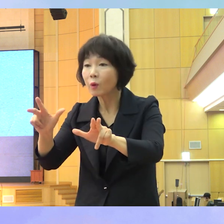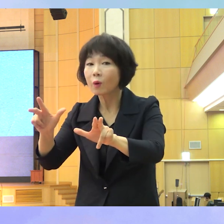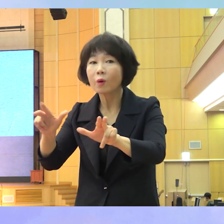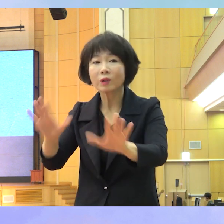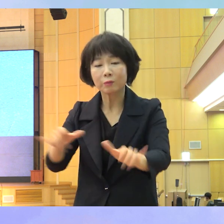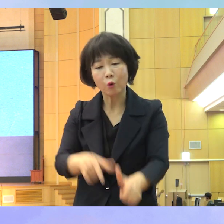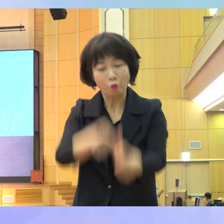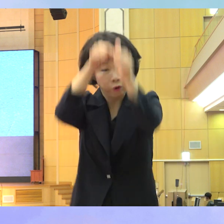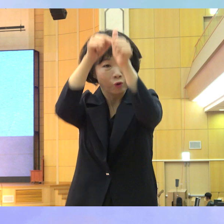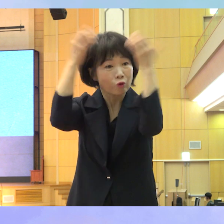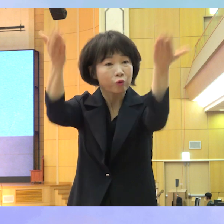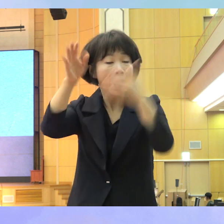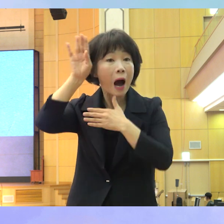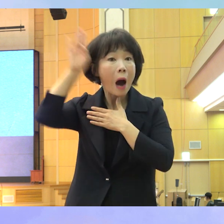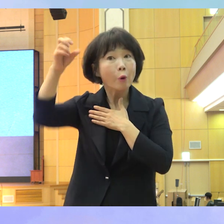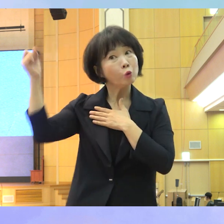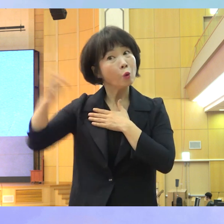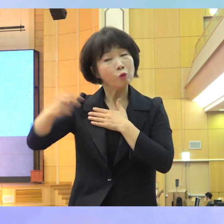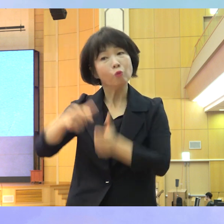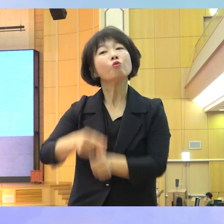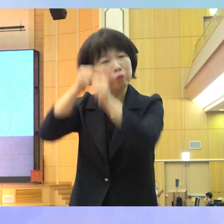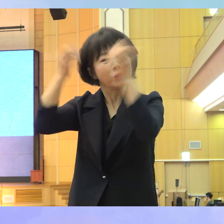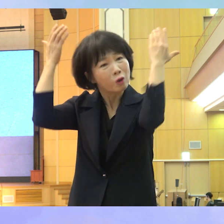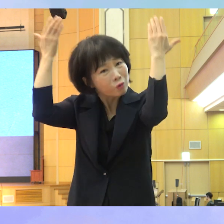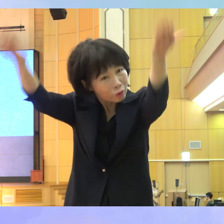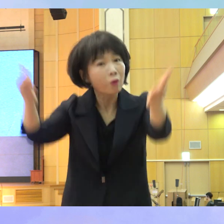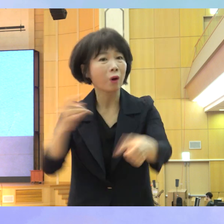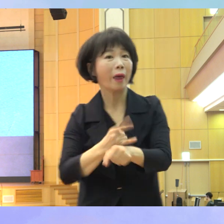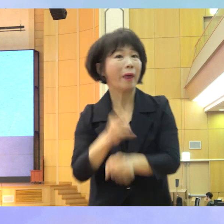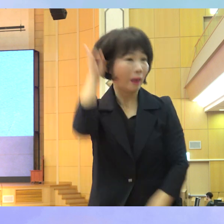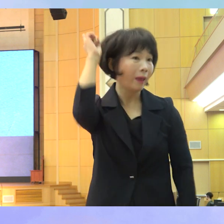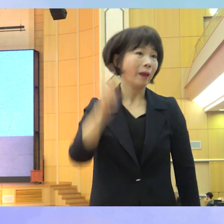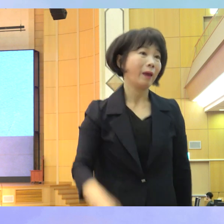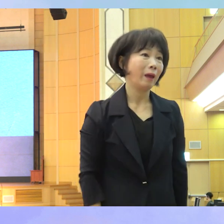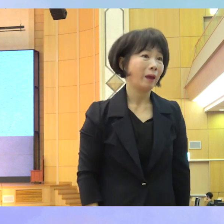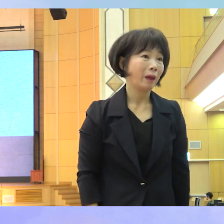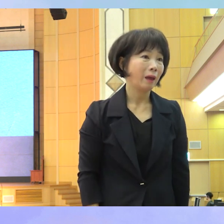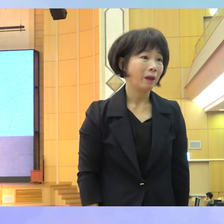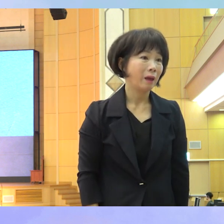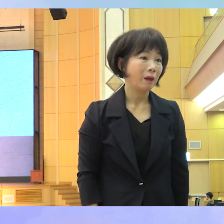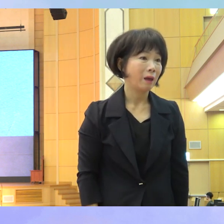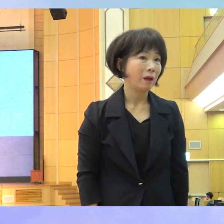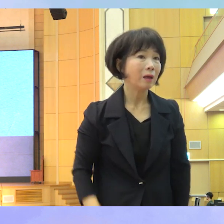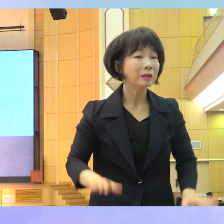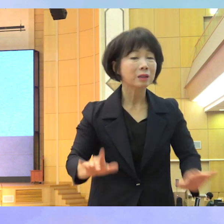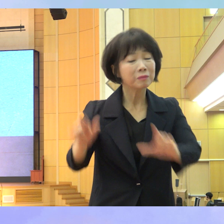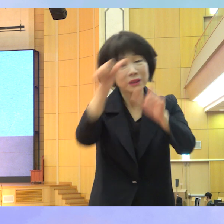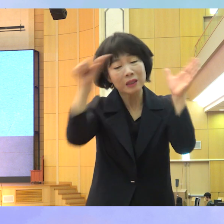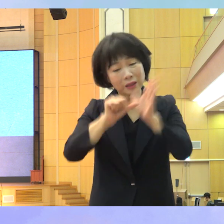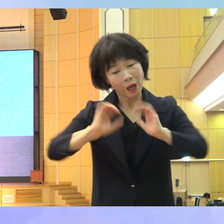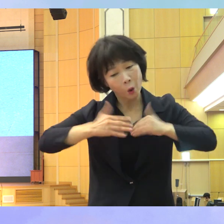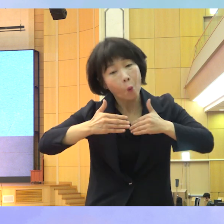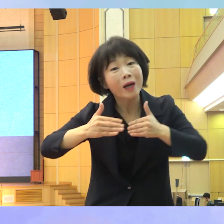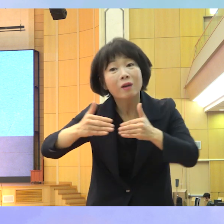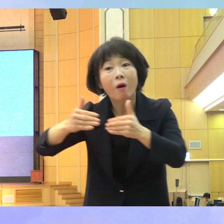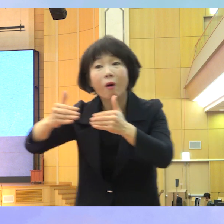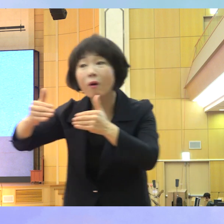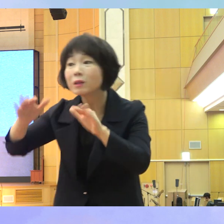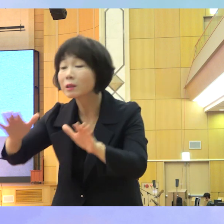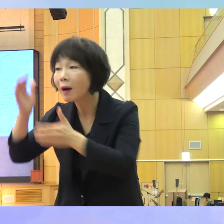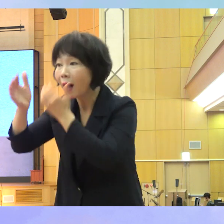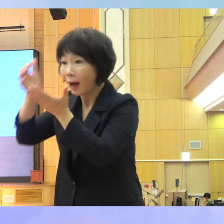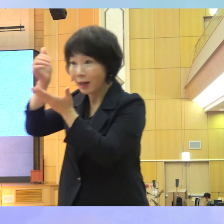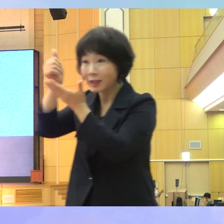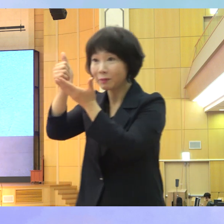앞으로도 구원하실 거지만, 이 광야 생활인 인생의 우리 과정 속에서 하나님께서 우리에게 요구하시는 건